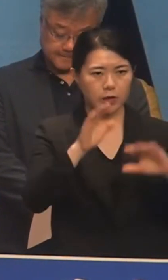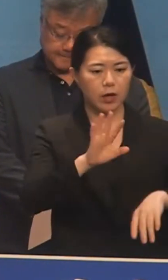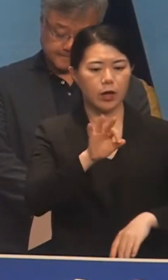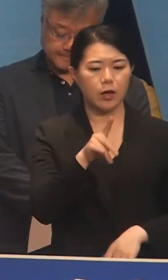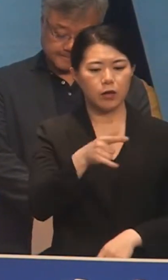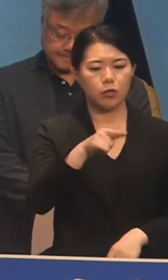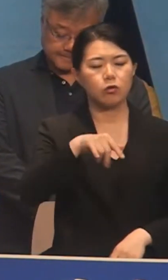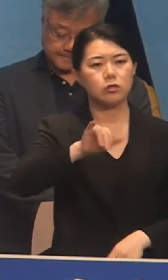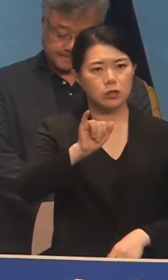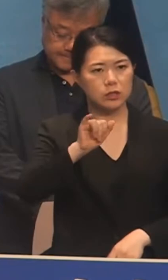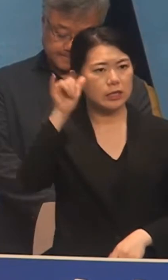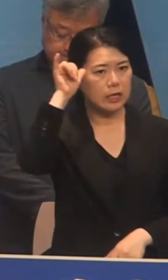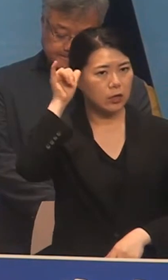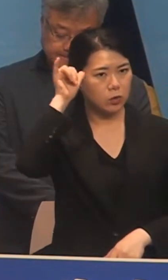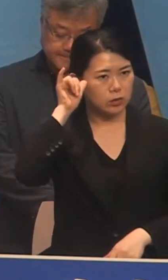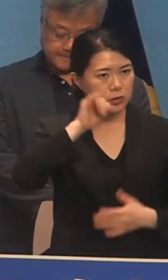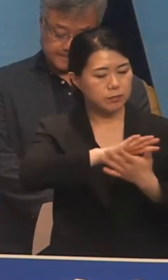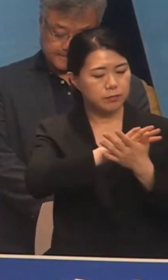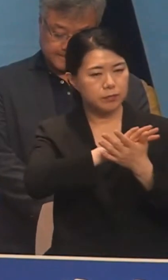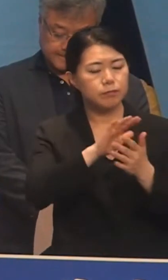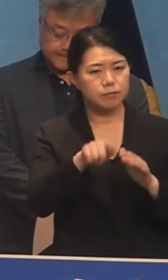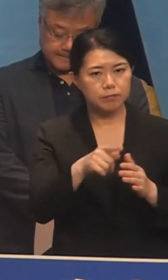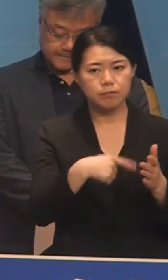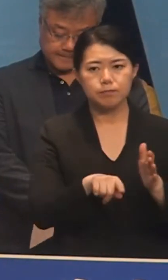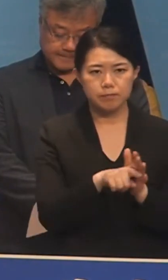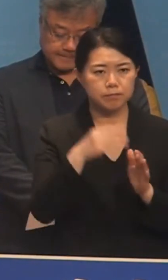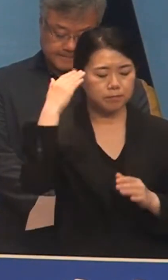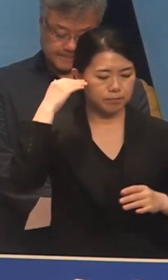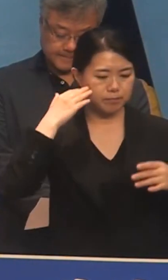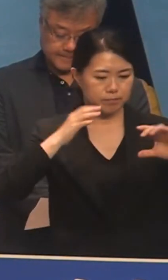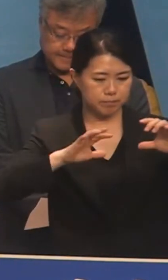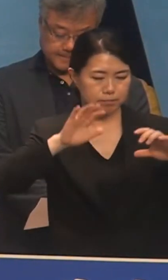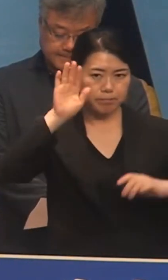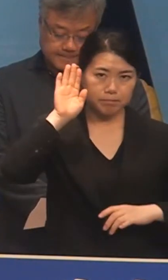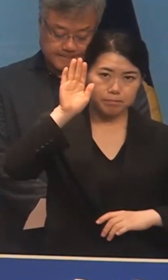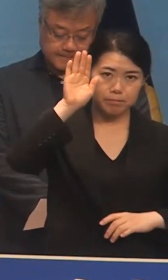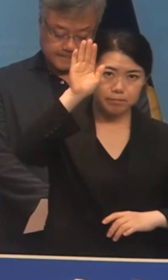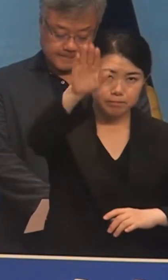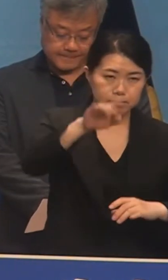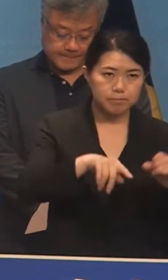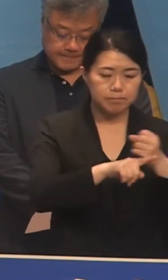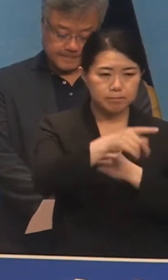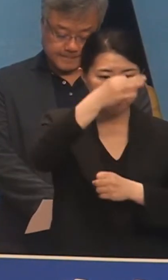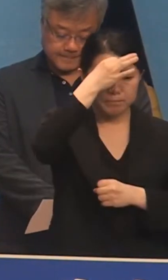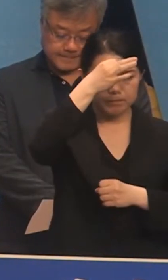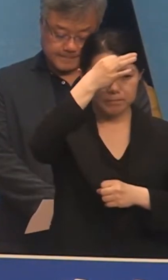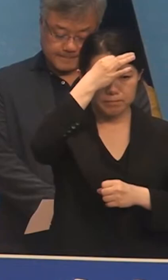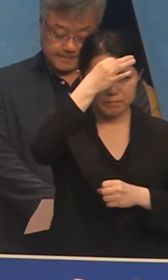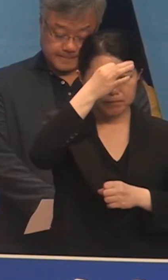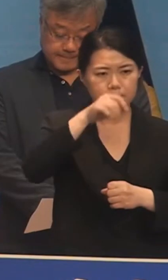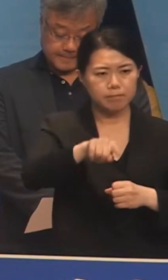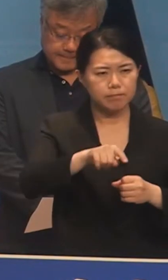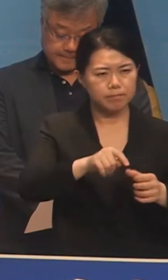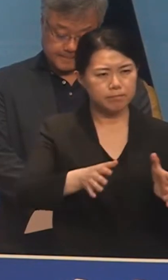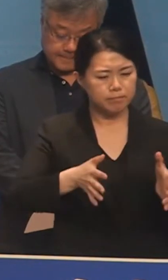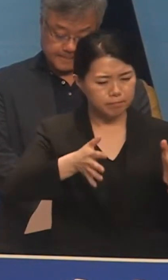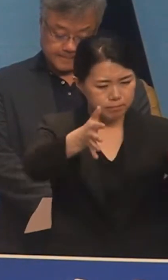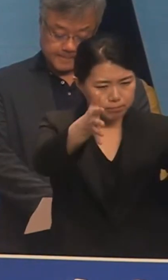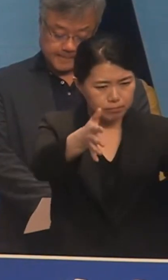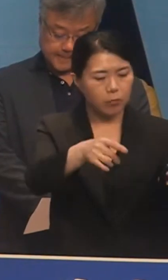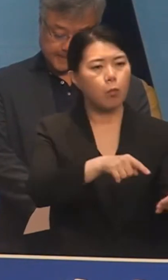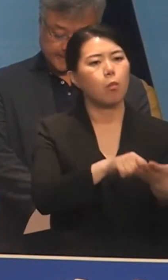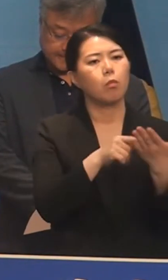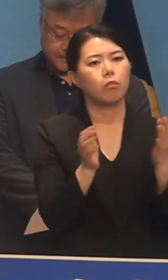에너지, 인공지능 전환을 위해 대한민국이 나아가야 할 과학기술의 거대한 로드맵도